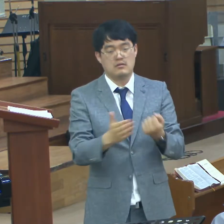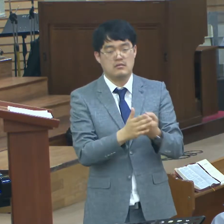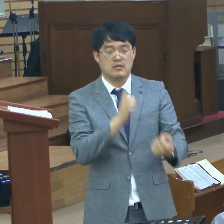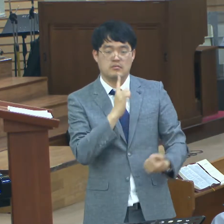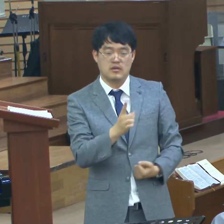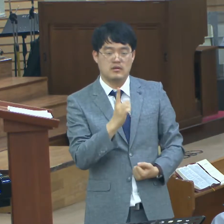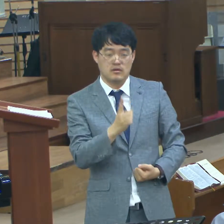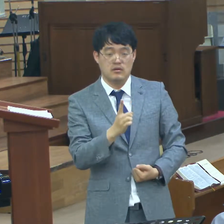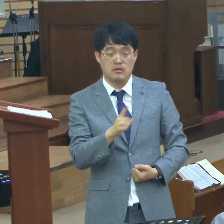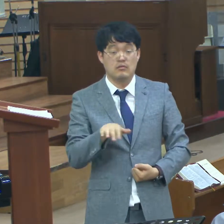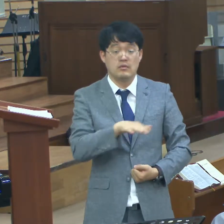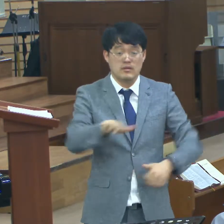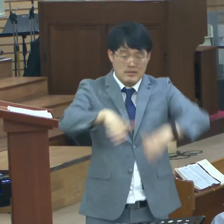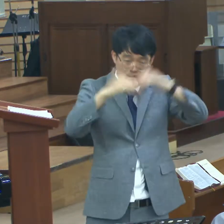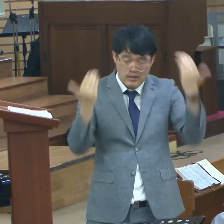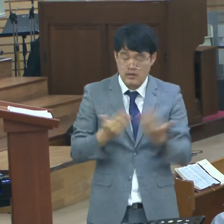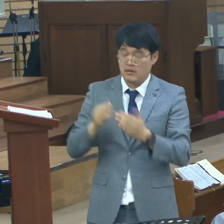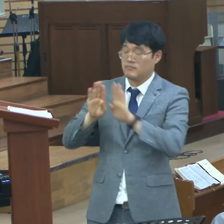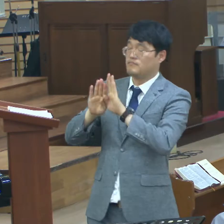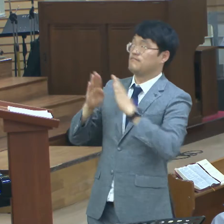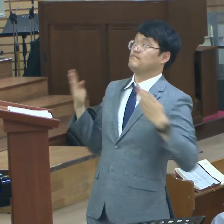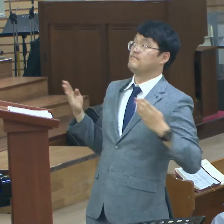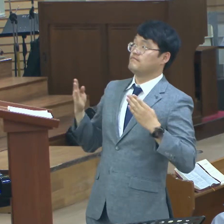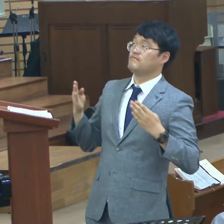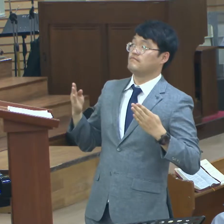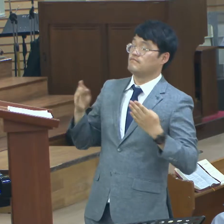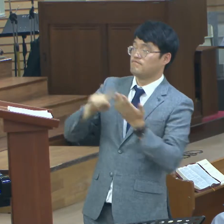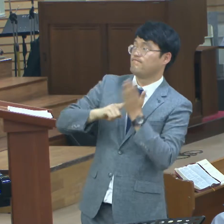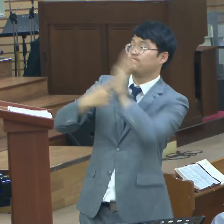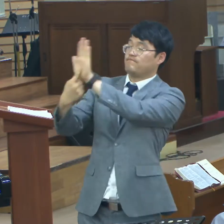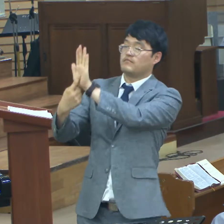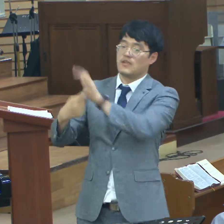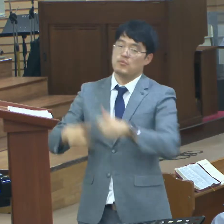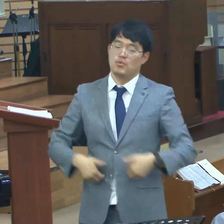오픈을 해야 돼요. 하나님께 드러내요.